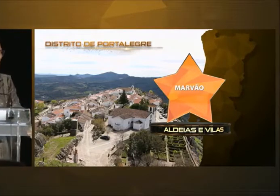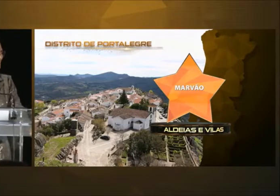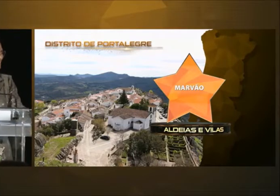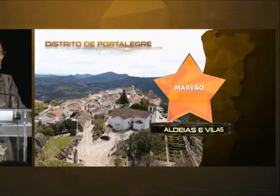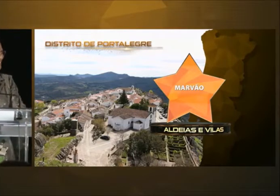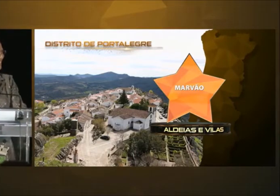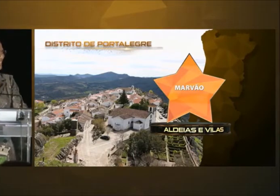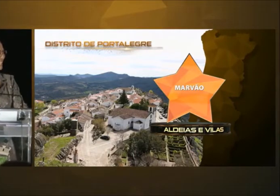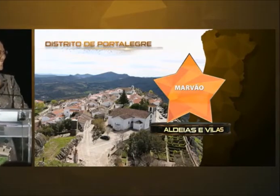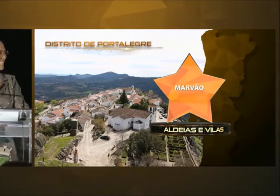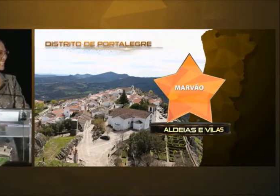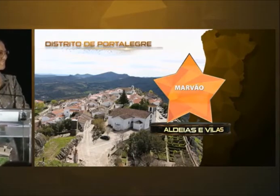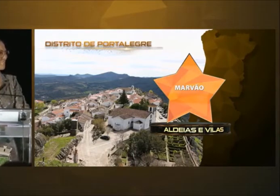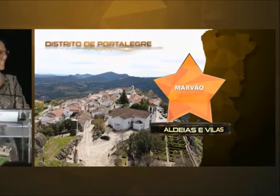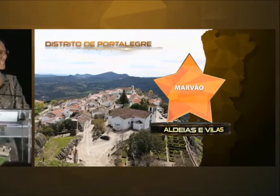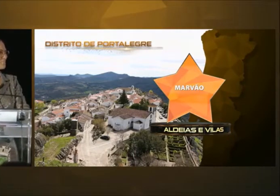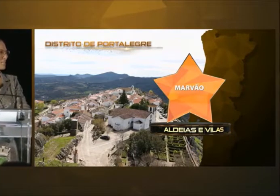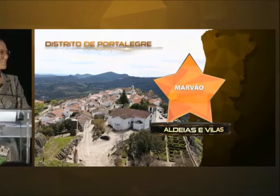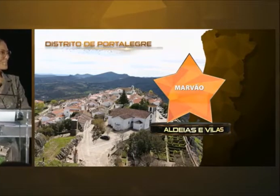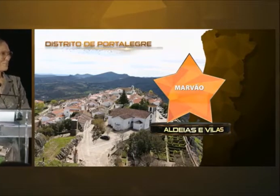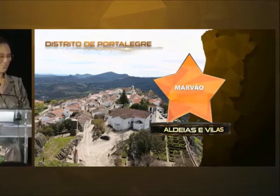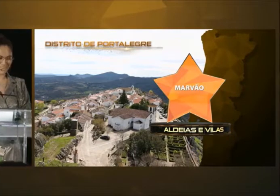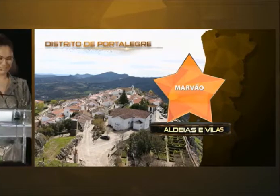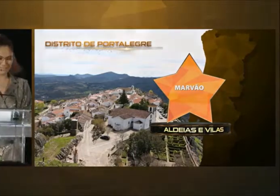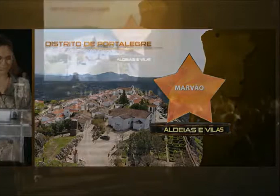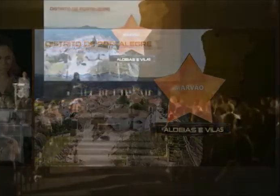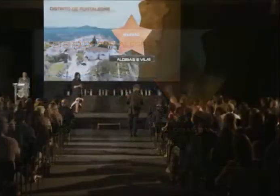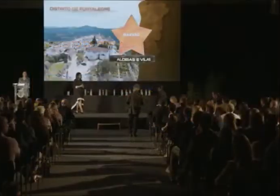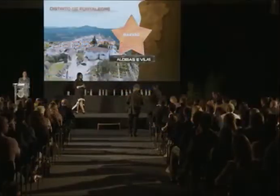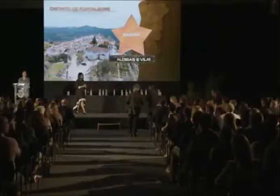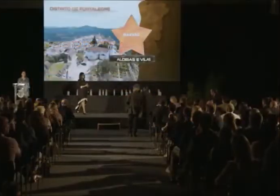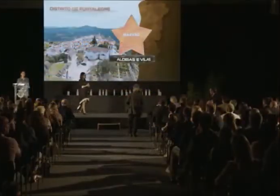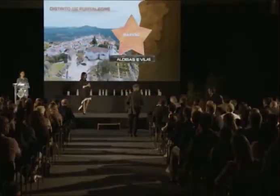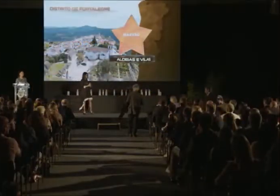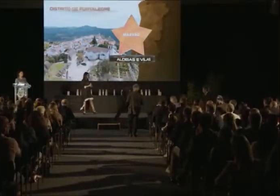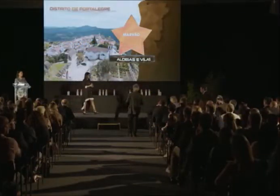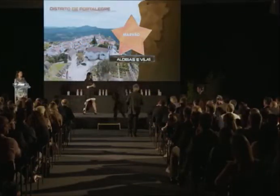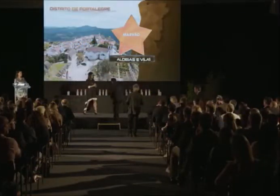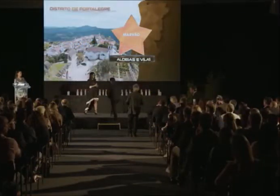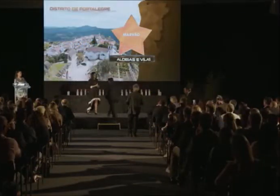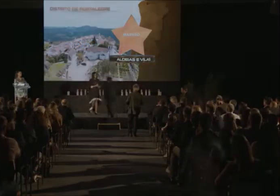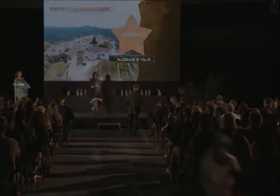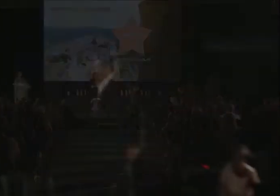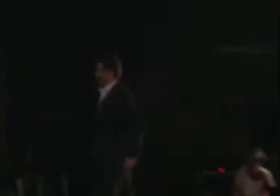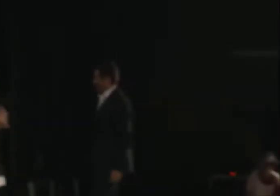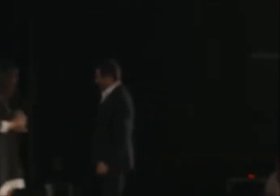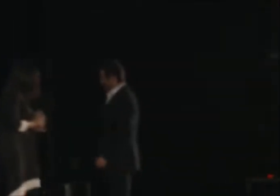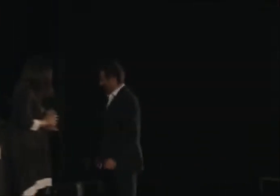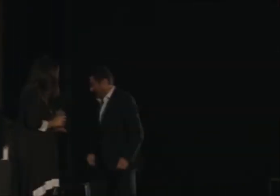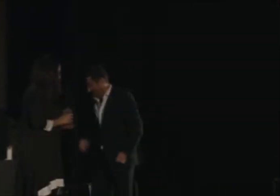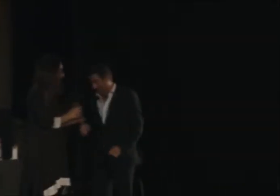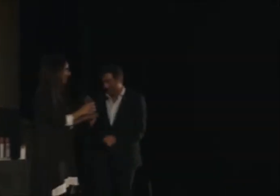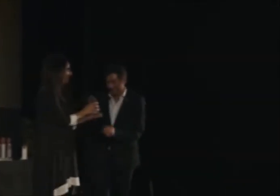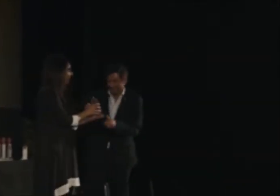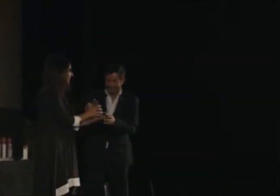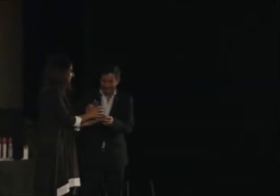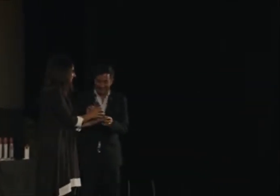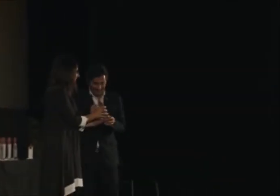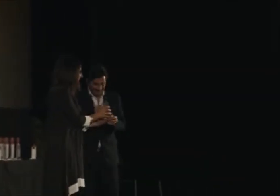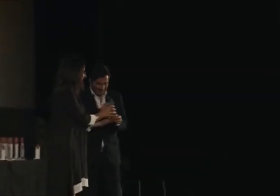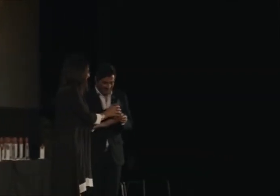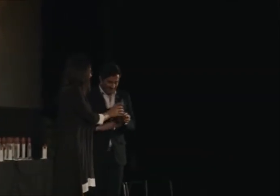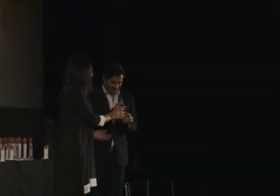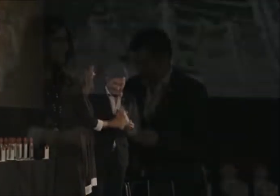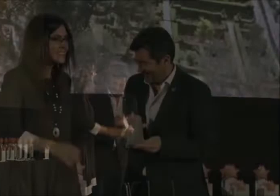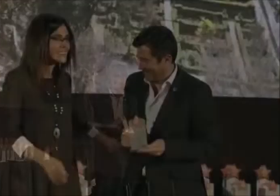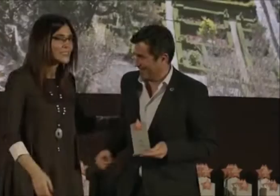Marvão, para receber o seu prémio. Ai, Marvão é tão bonito, é tão bonito, é mesmo bonito. Parece